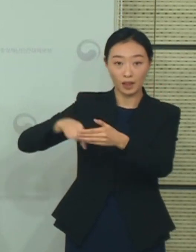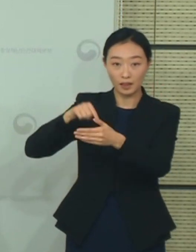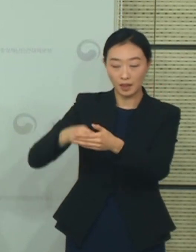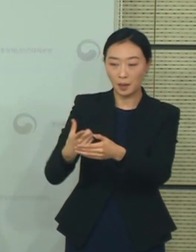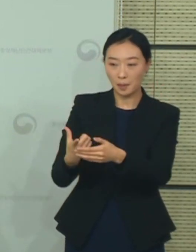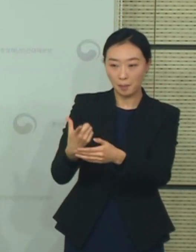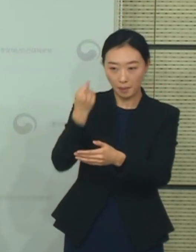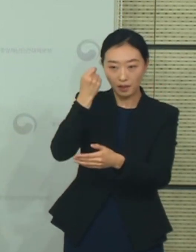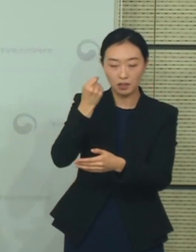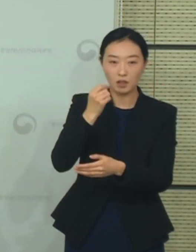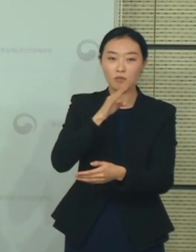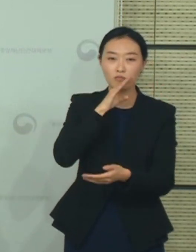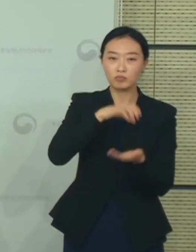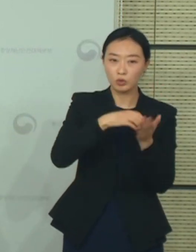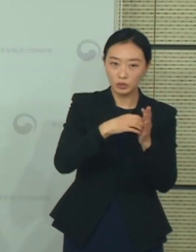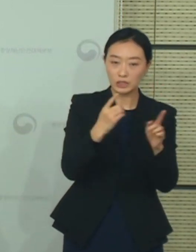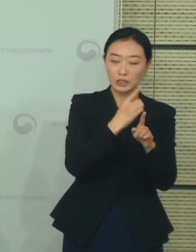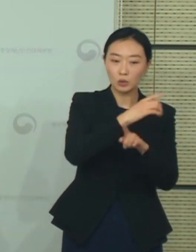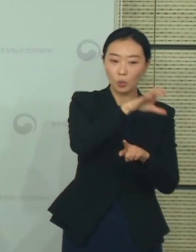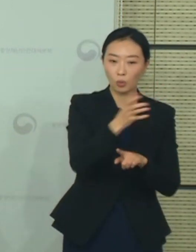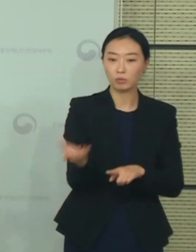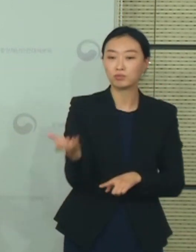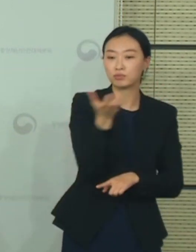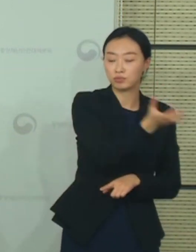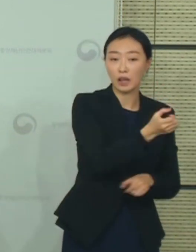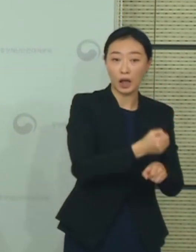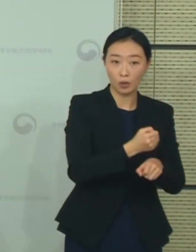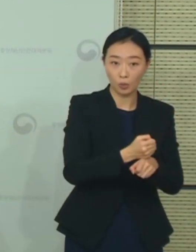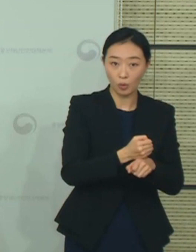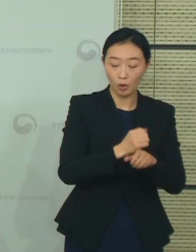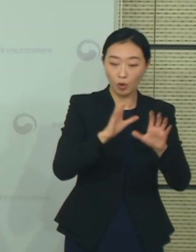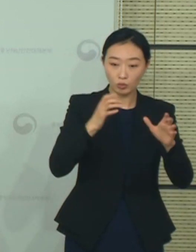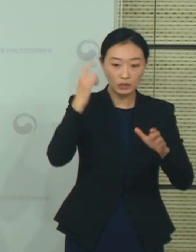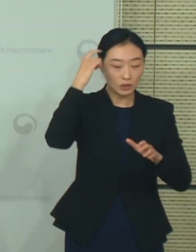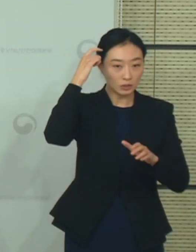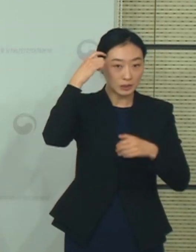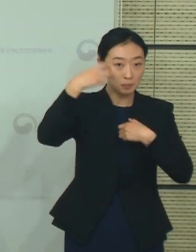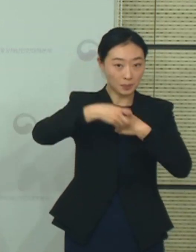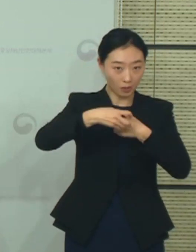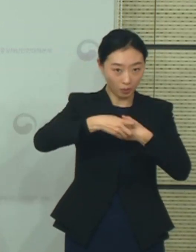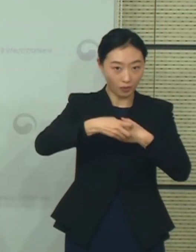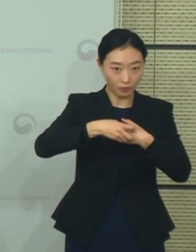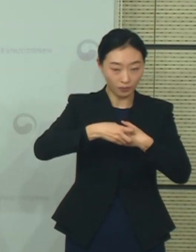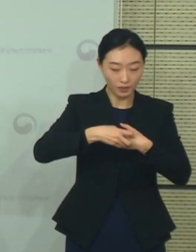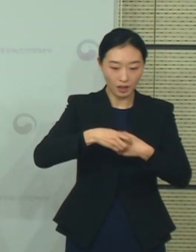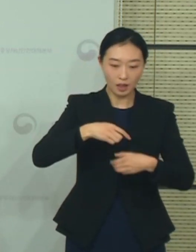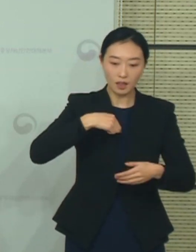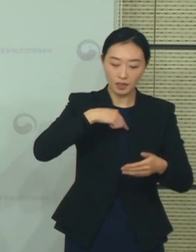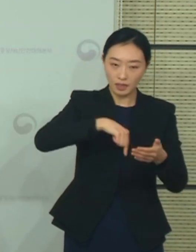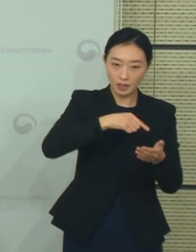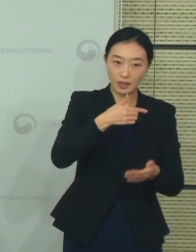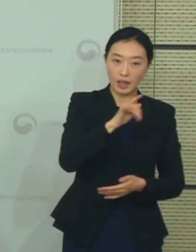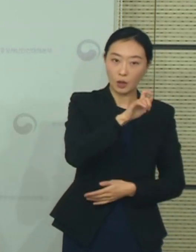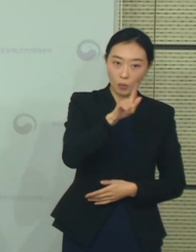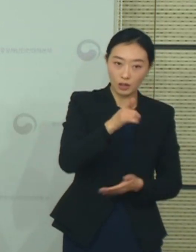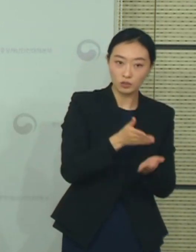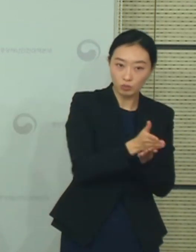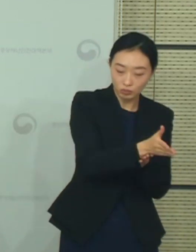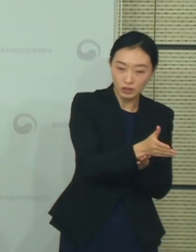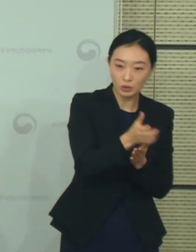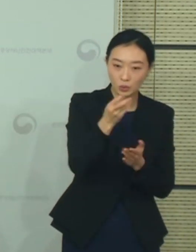치료 기관으로 이송해야 되고 또 이를 위해서 국립정신병원 등의 내과 전문의와 의료진을 파견해야